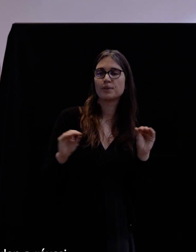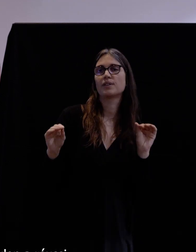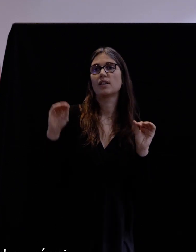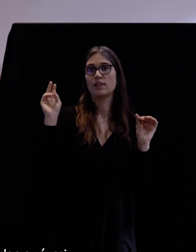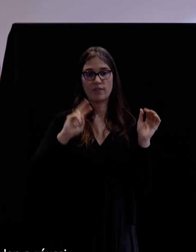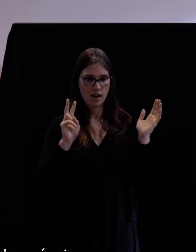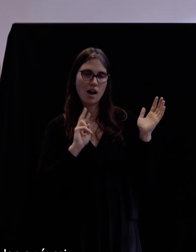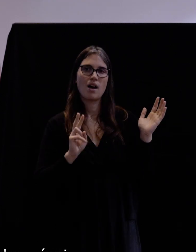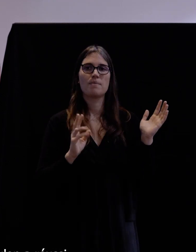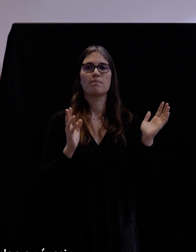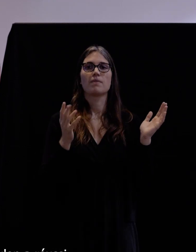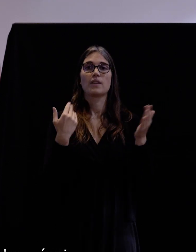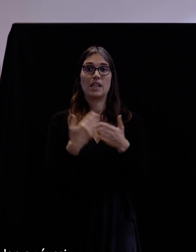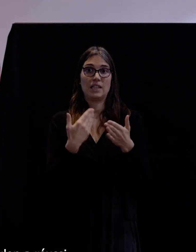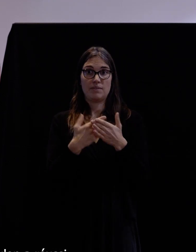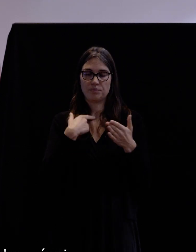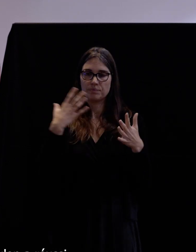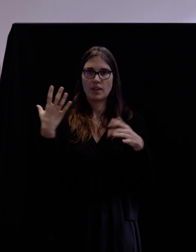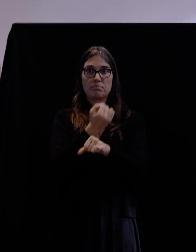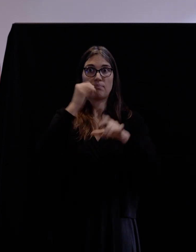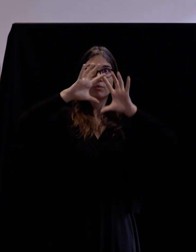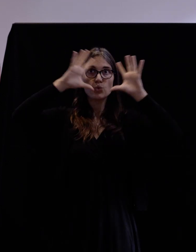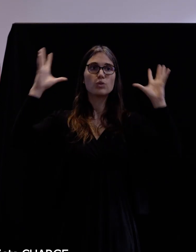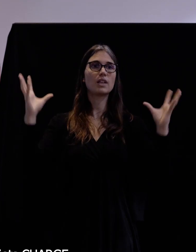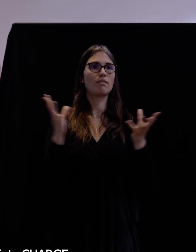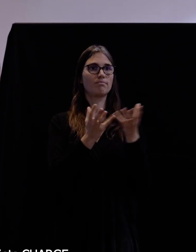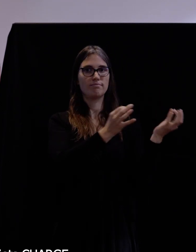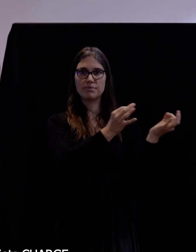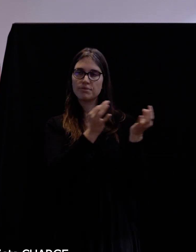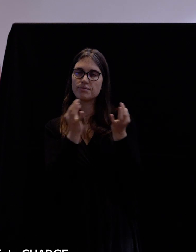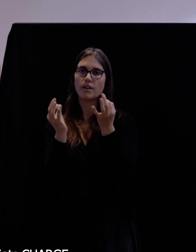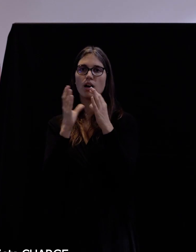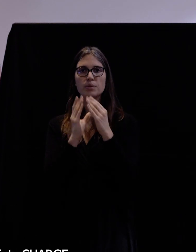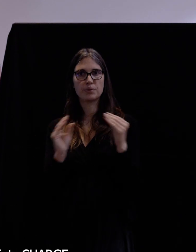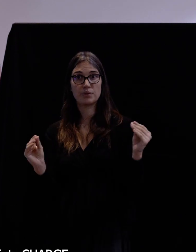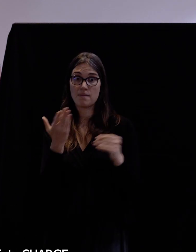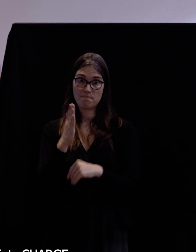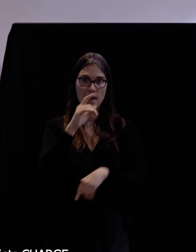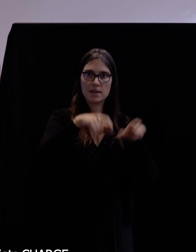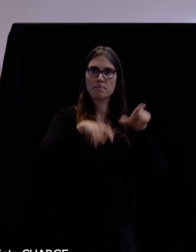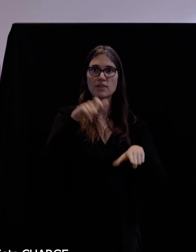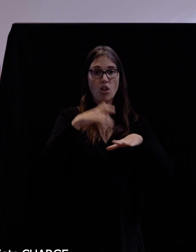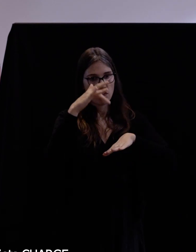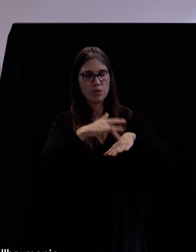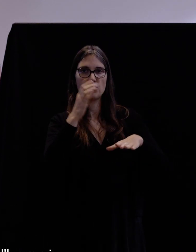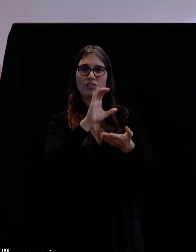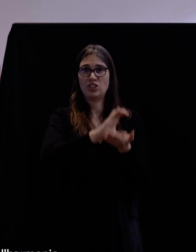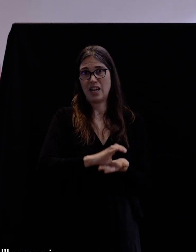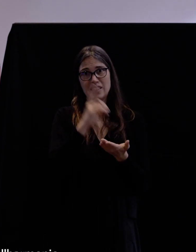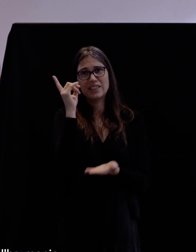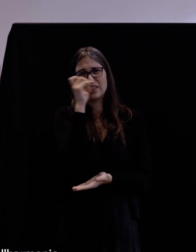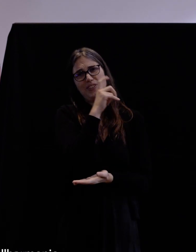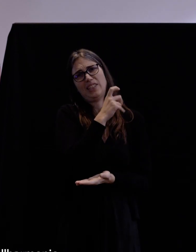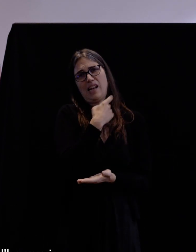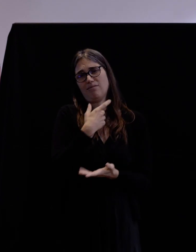a réussi, en fait, à faire l'harmonie entre tout ça. Et que chez les sujets charges, c'est extrêmement difficile de